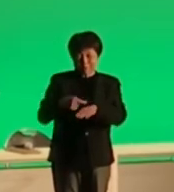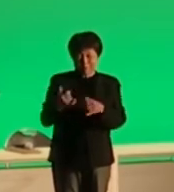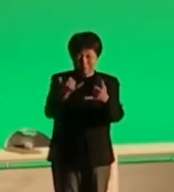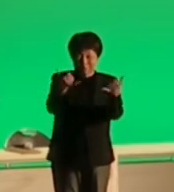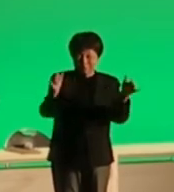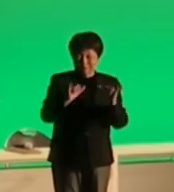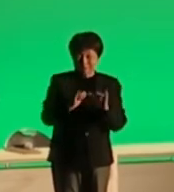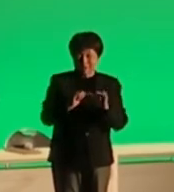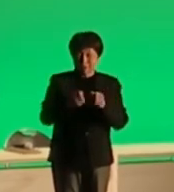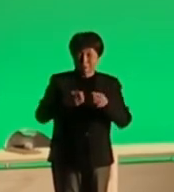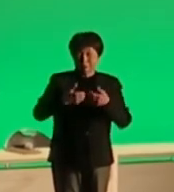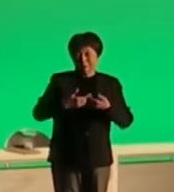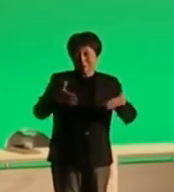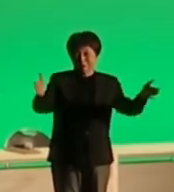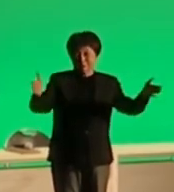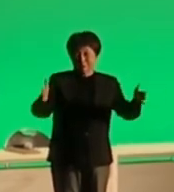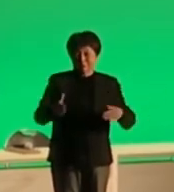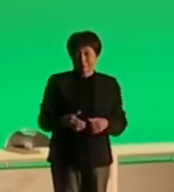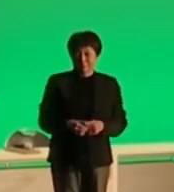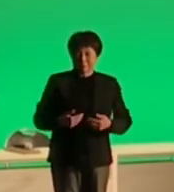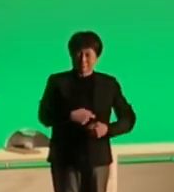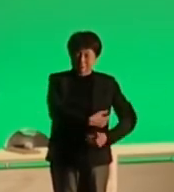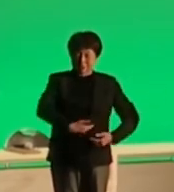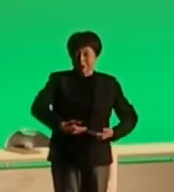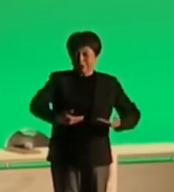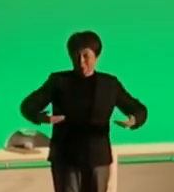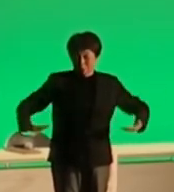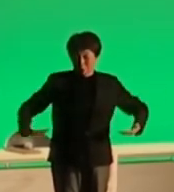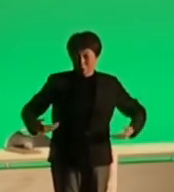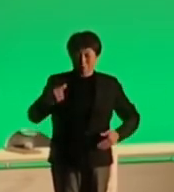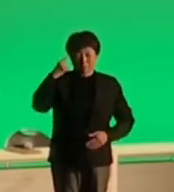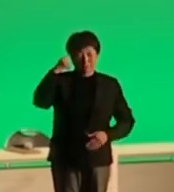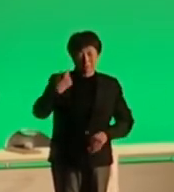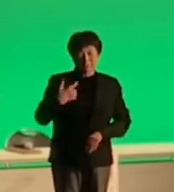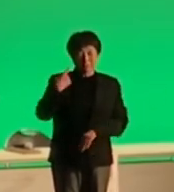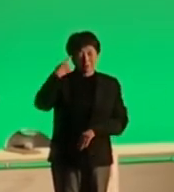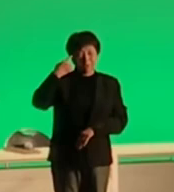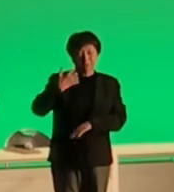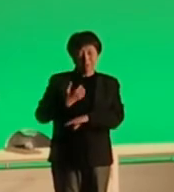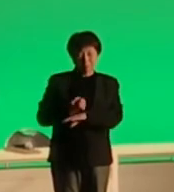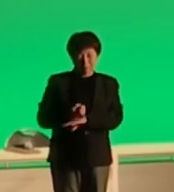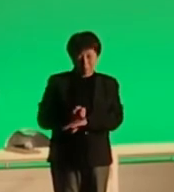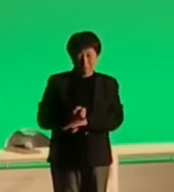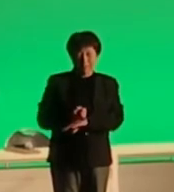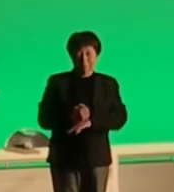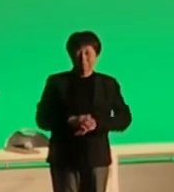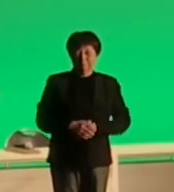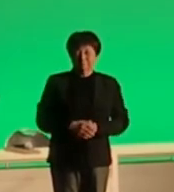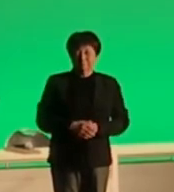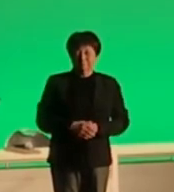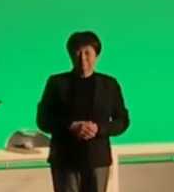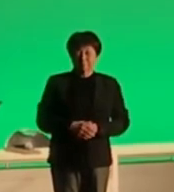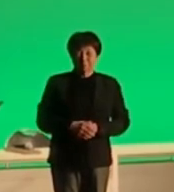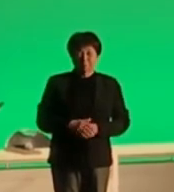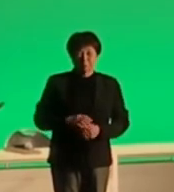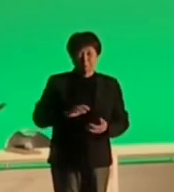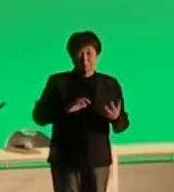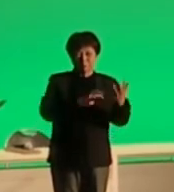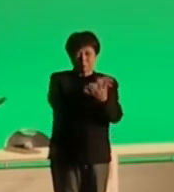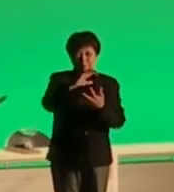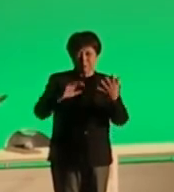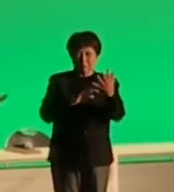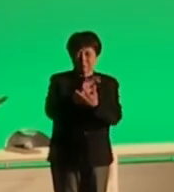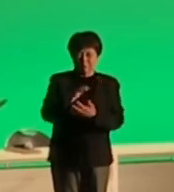会の開放性、寛容性という価値観を大切にしながら、未曾有の災害であ